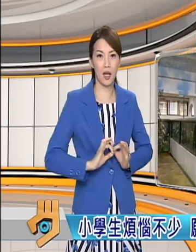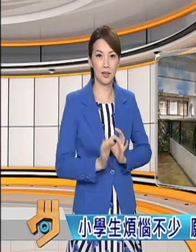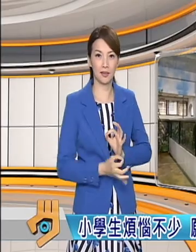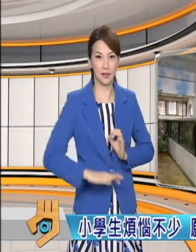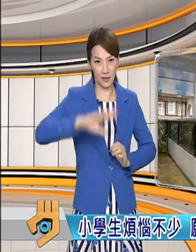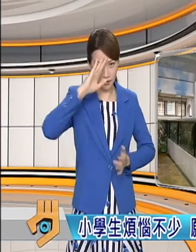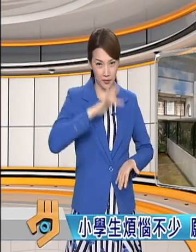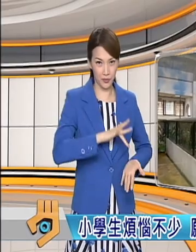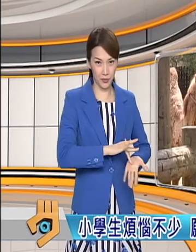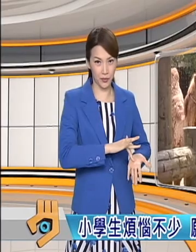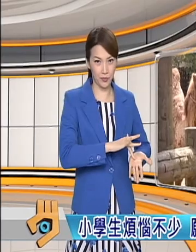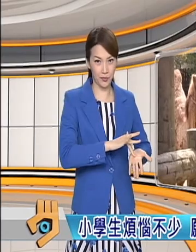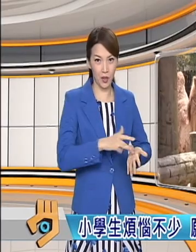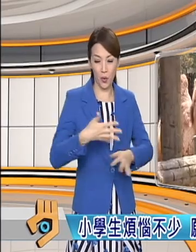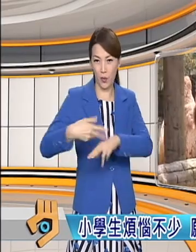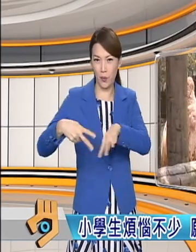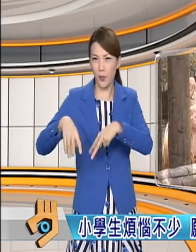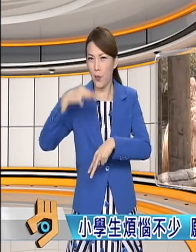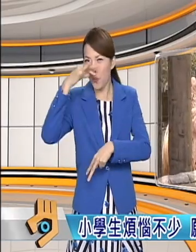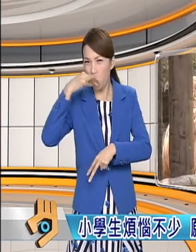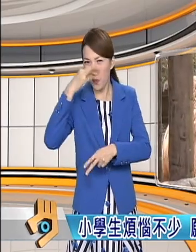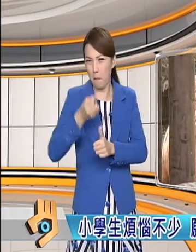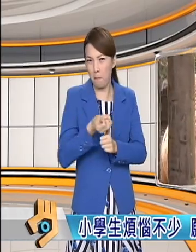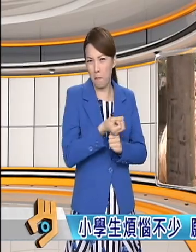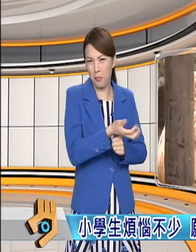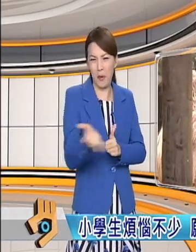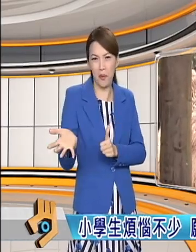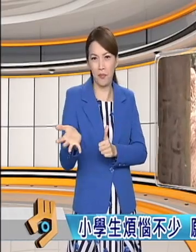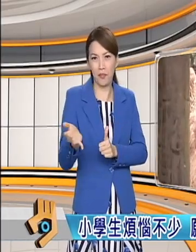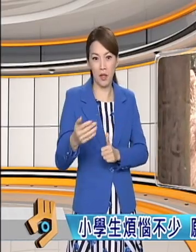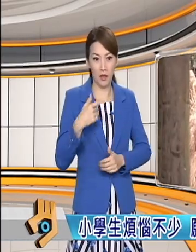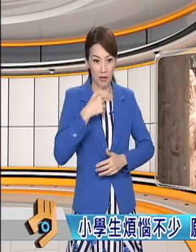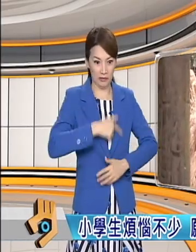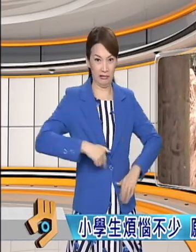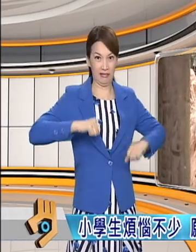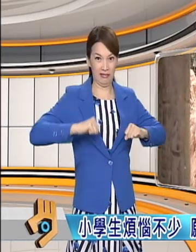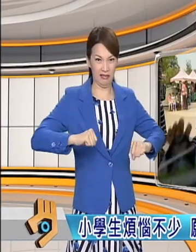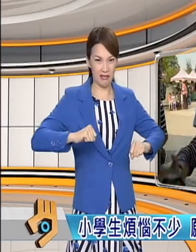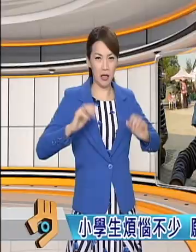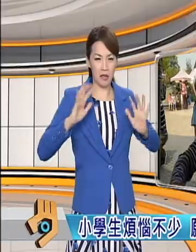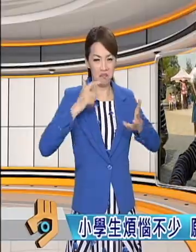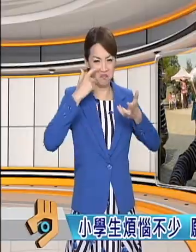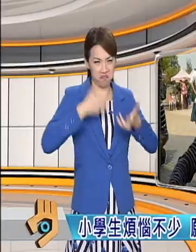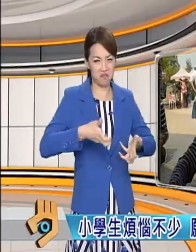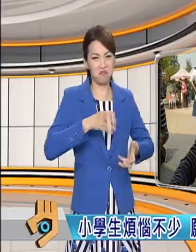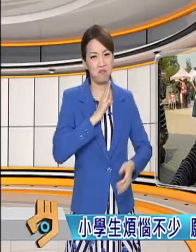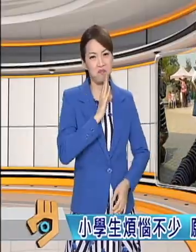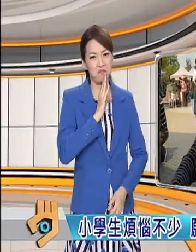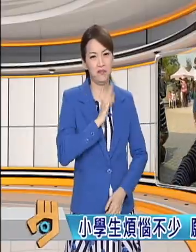和流感疫情的延烧，身体健康也是他们所在意的。